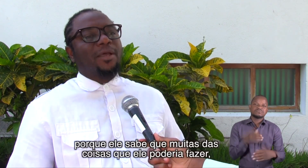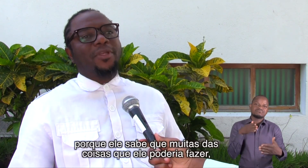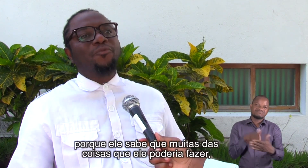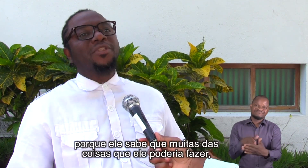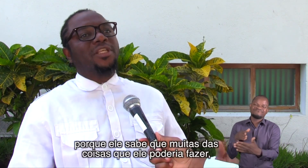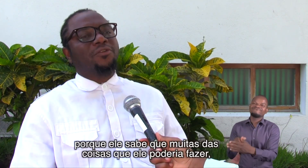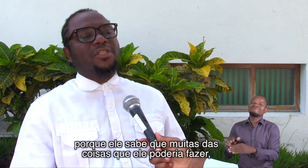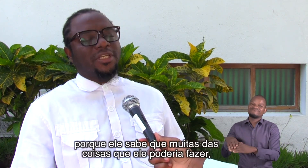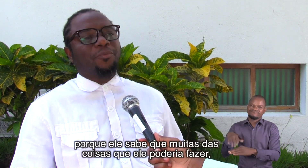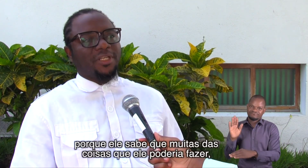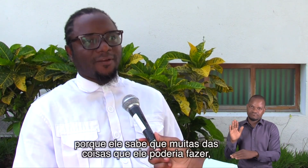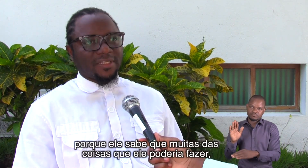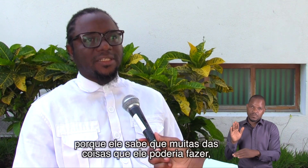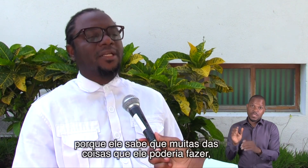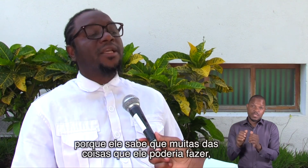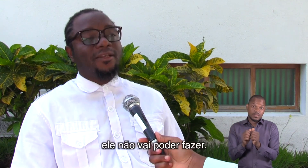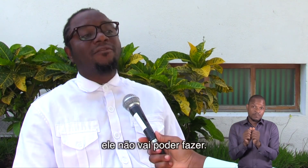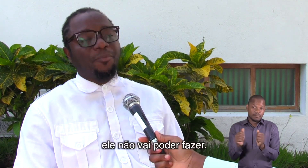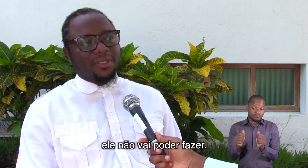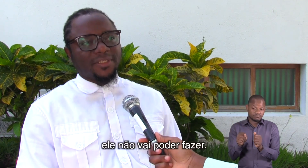que muitas das coisas que ele poderia fazer, ele não vai poder fazer.